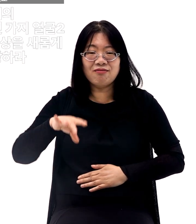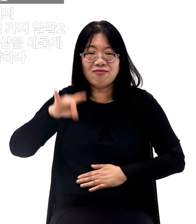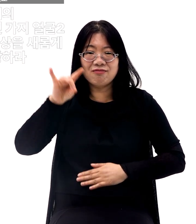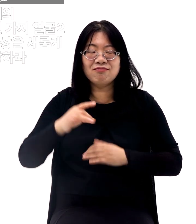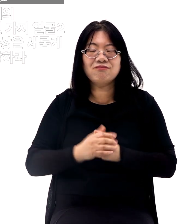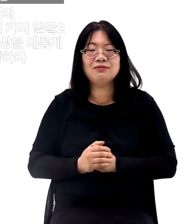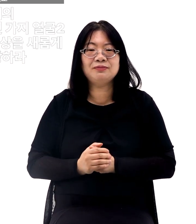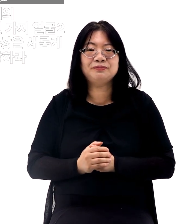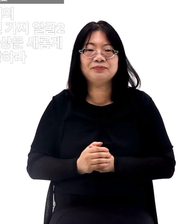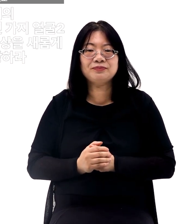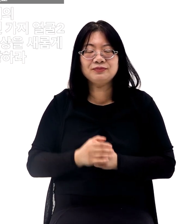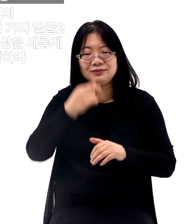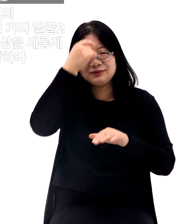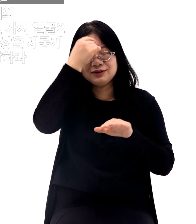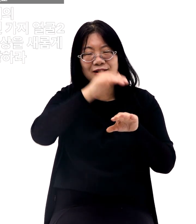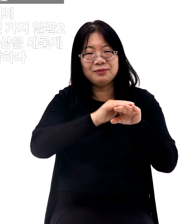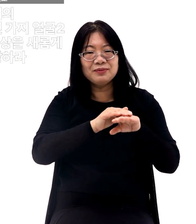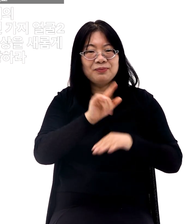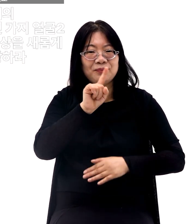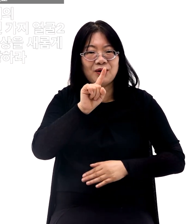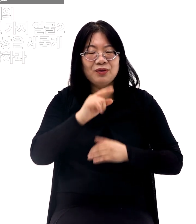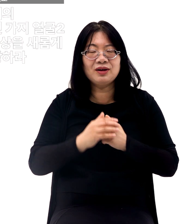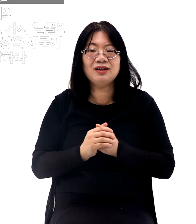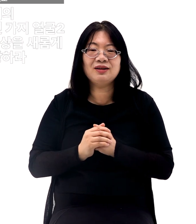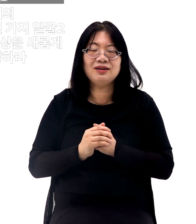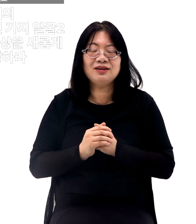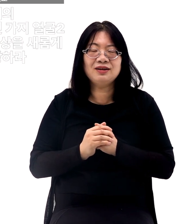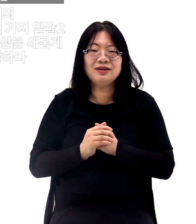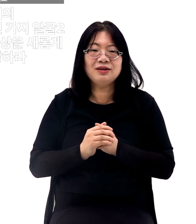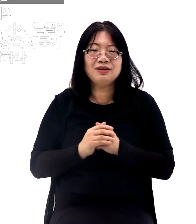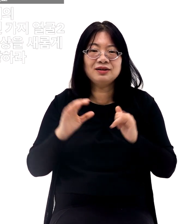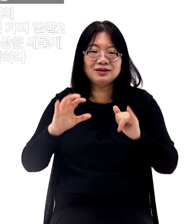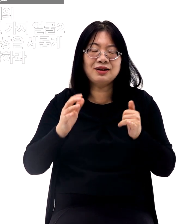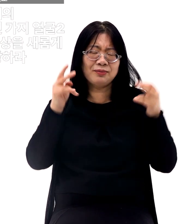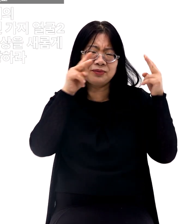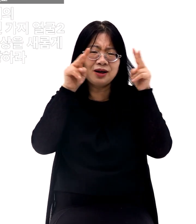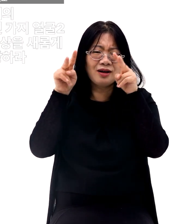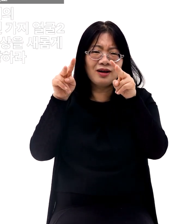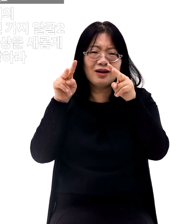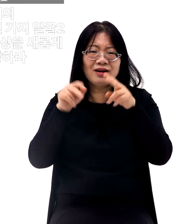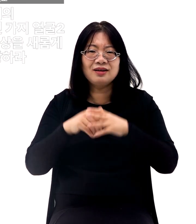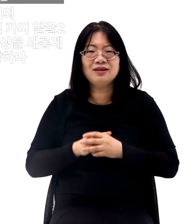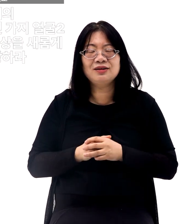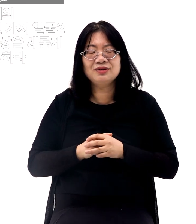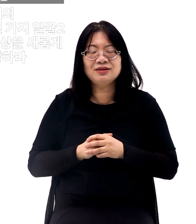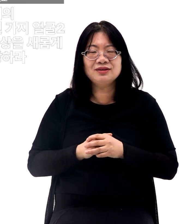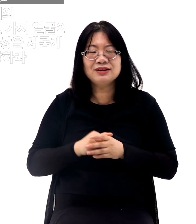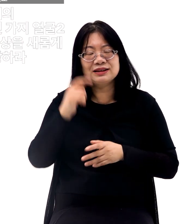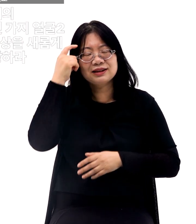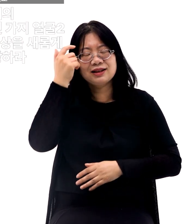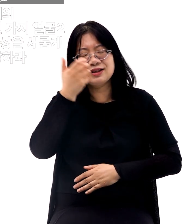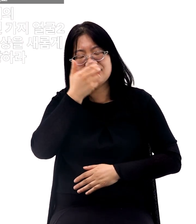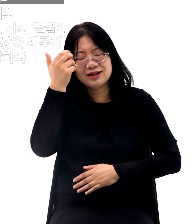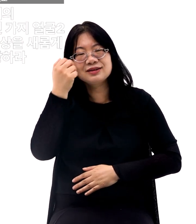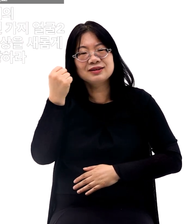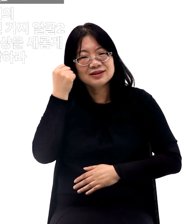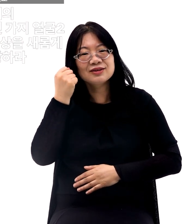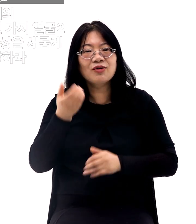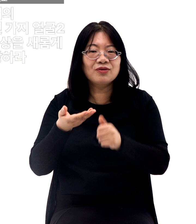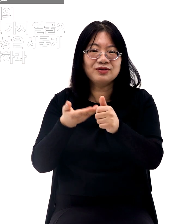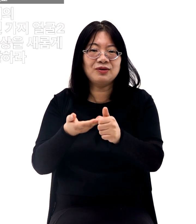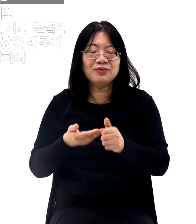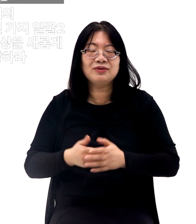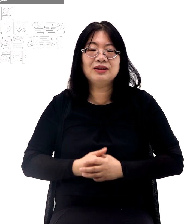우선 예배는 세상을 바라보는 새로운 상상력을 제공합니다.